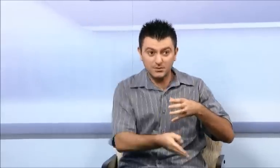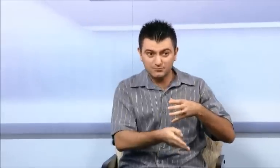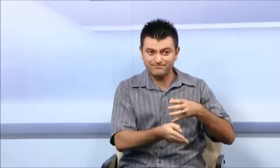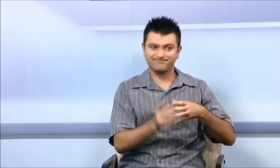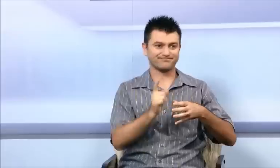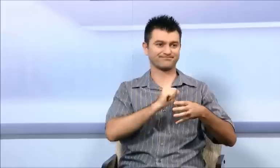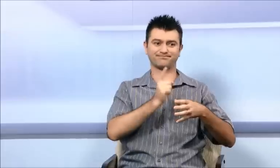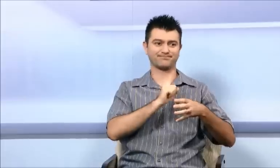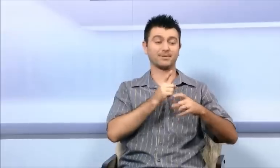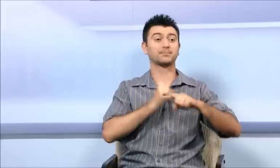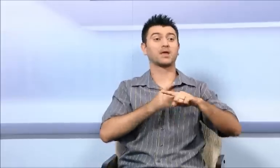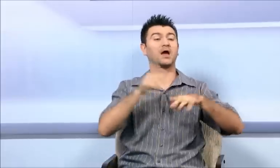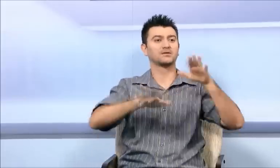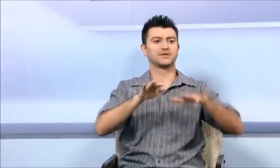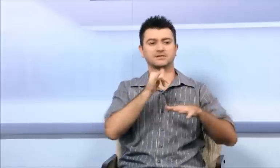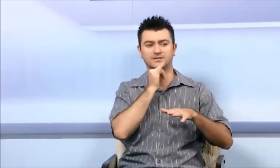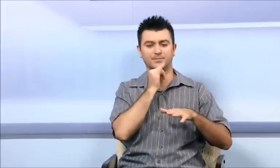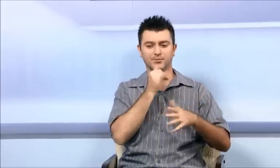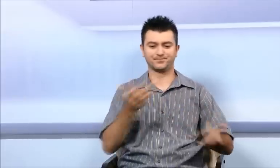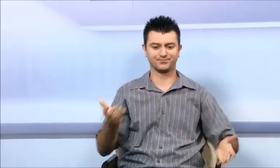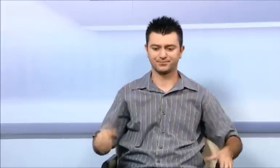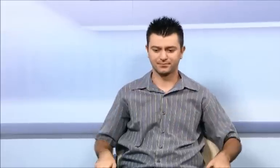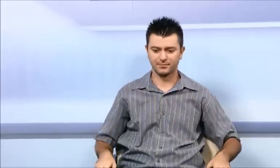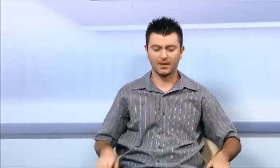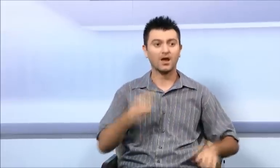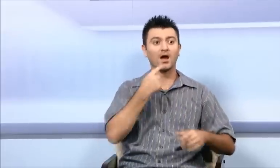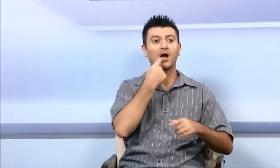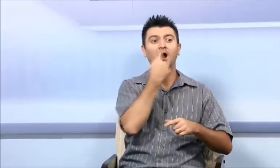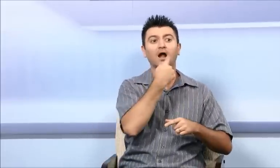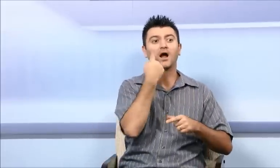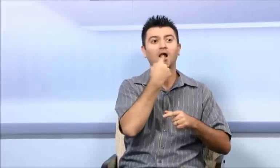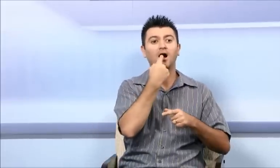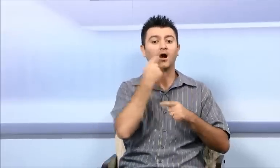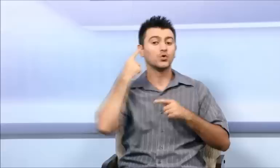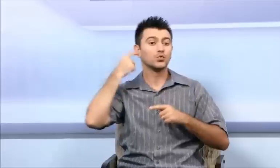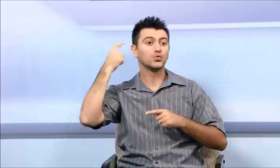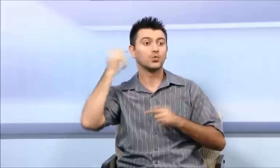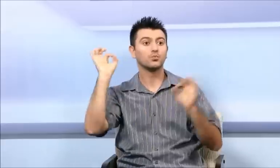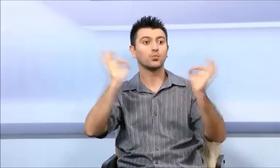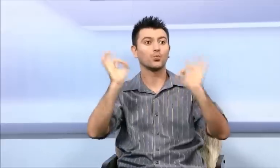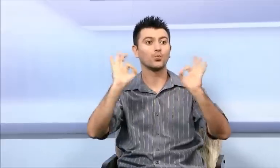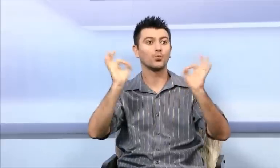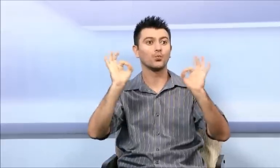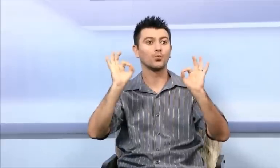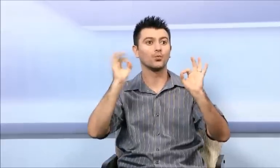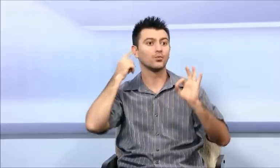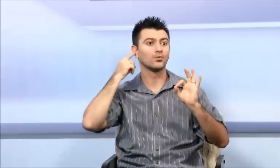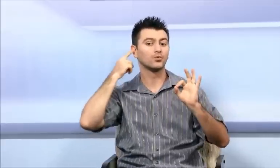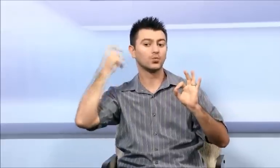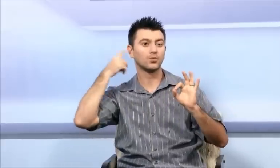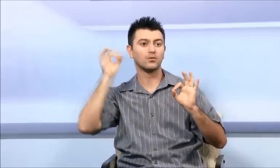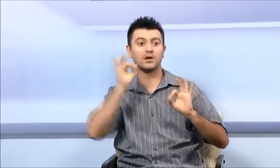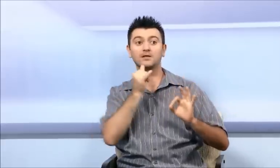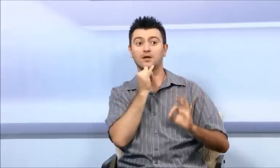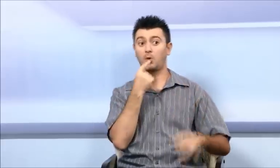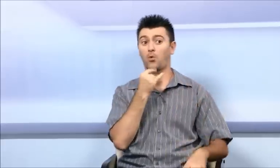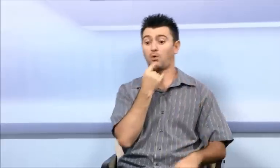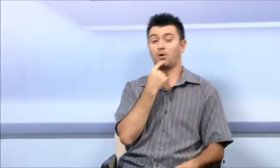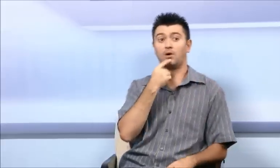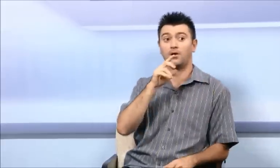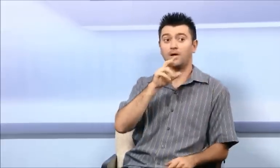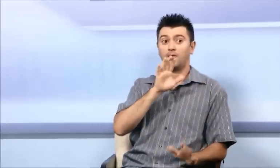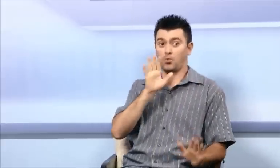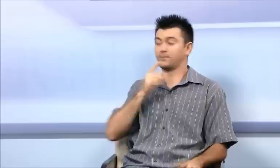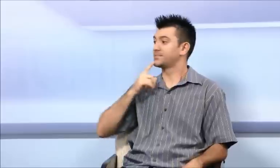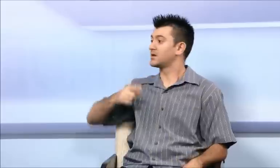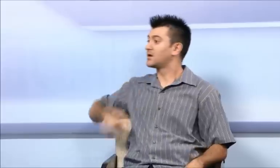fosse um grupo separado, porque não consegue fazer a oralização 100%, conseguir entender tudo, sem ter nenhum barulho, sem ter nenhum